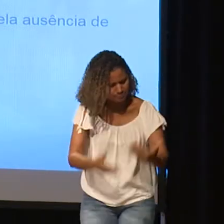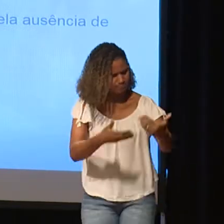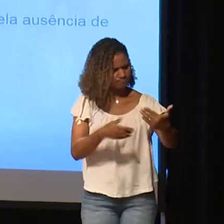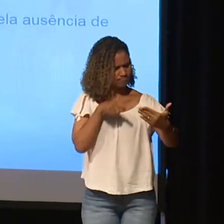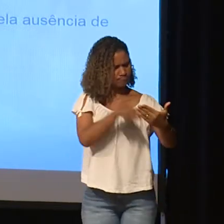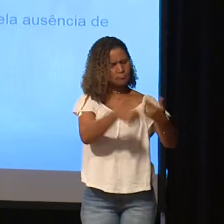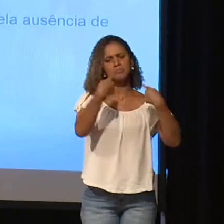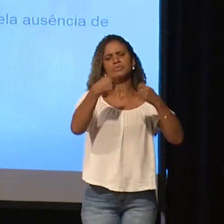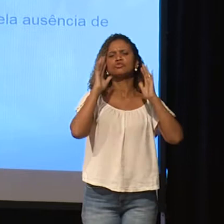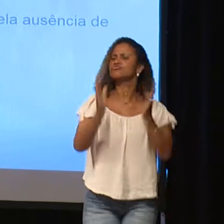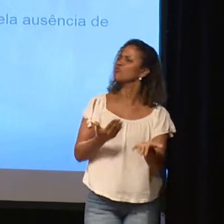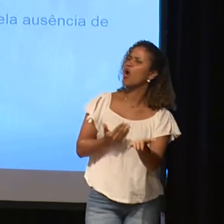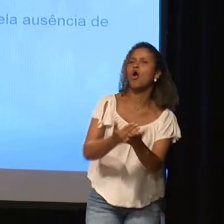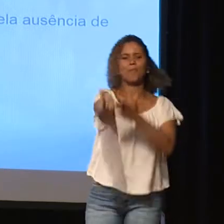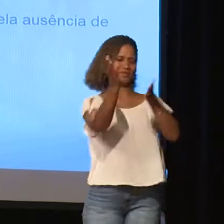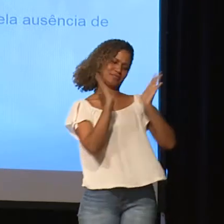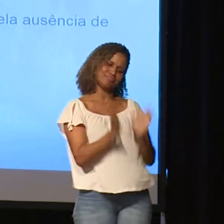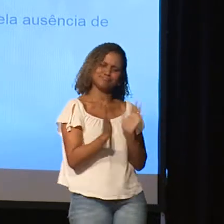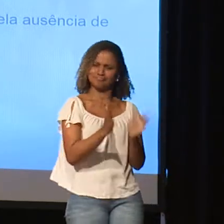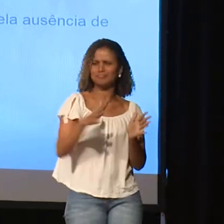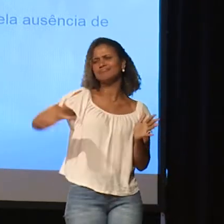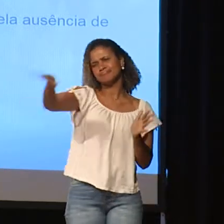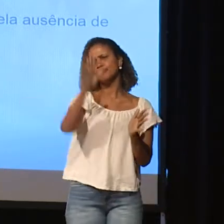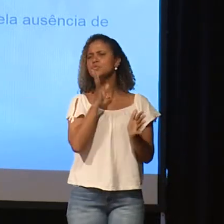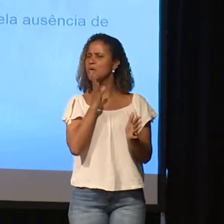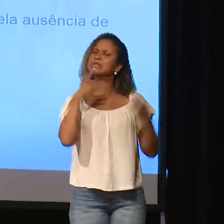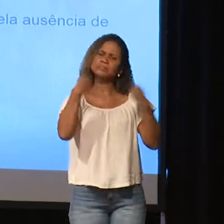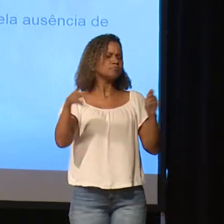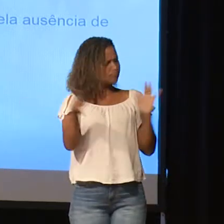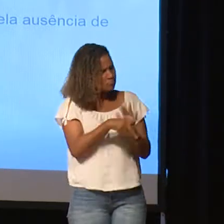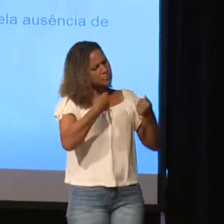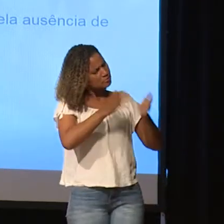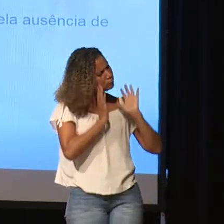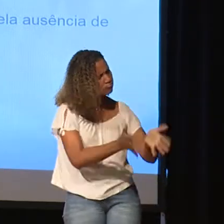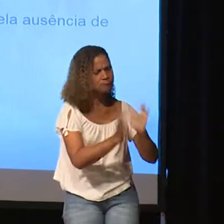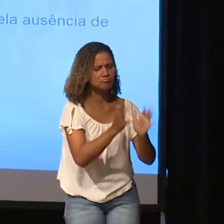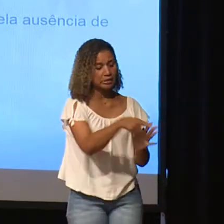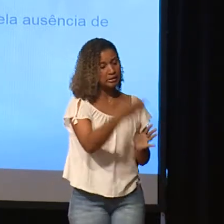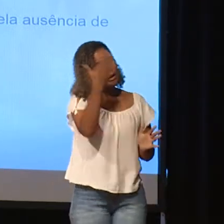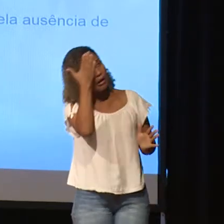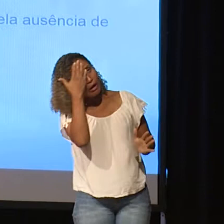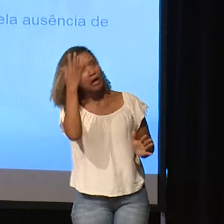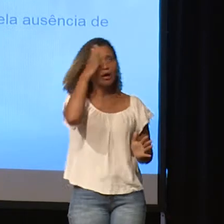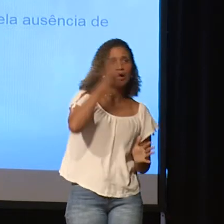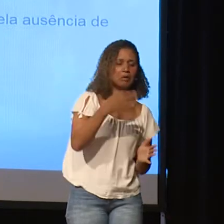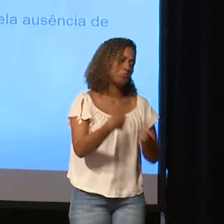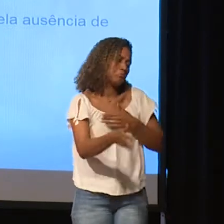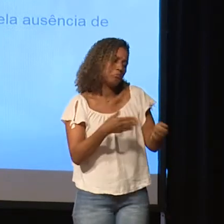Como que foi essa questão, né? Eu já nasci já imerso na língua. Eu já tinha contato,